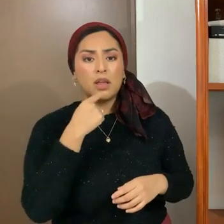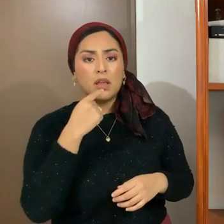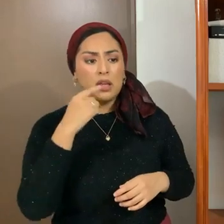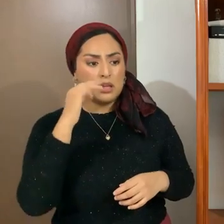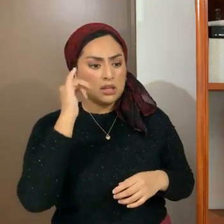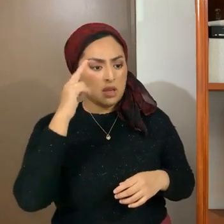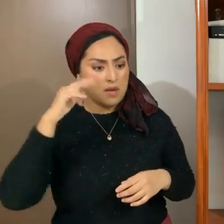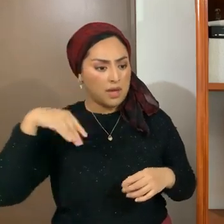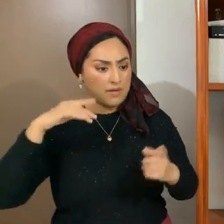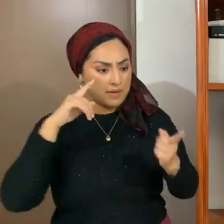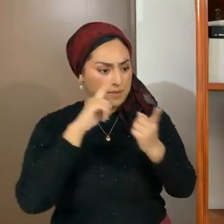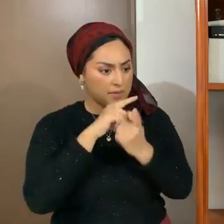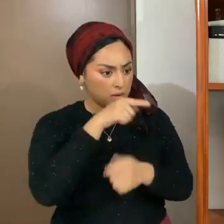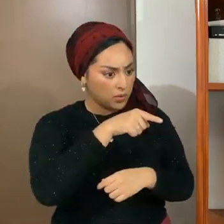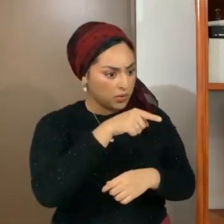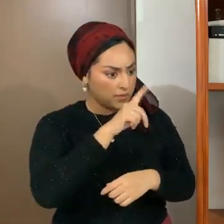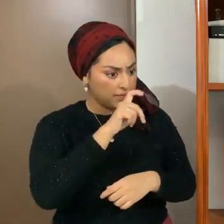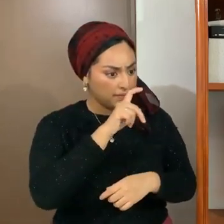Yahweh.